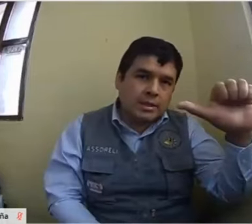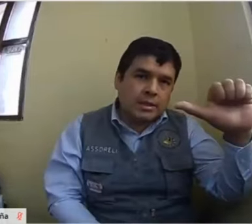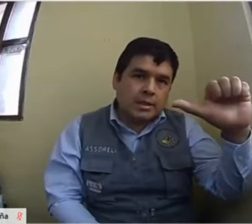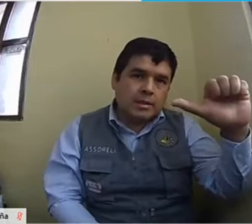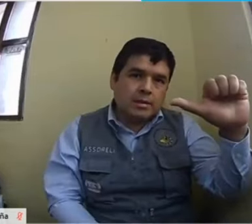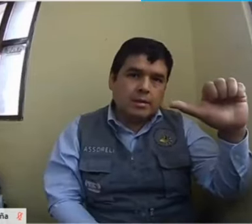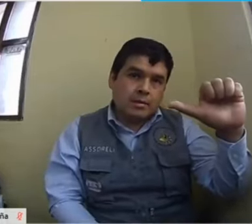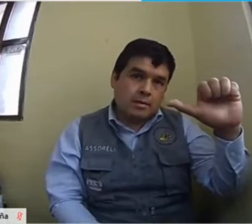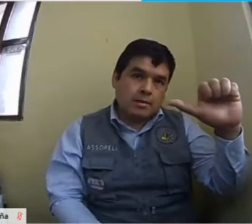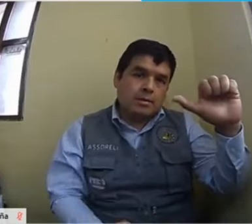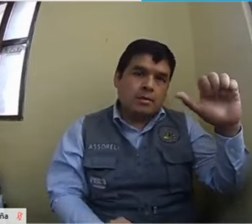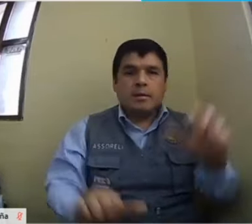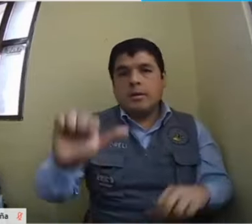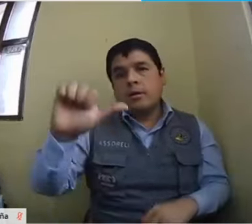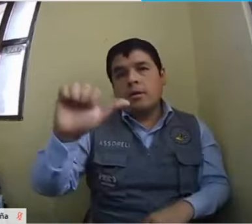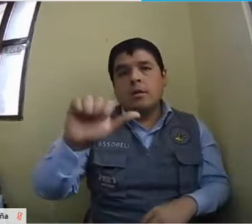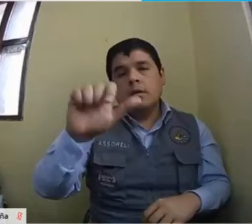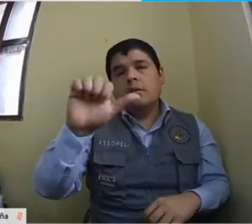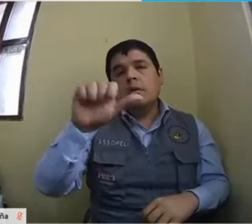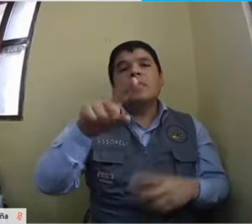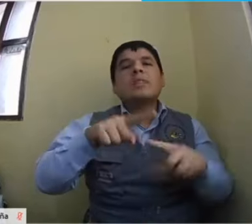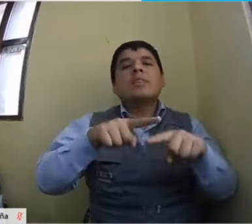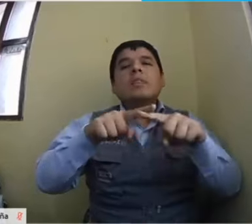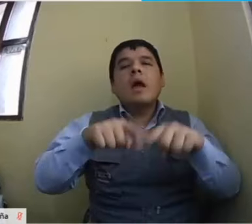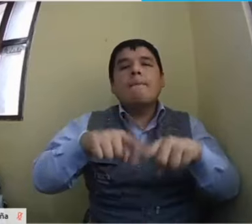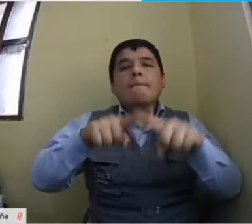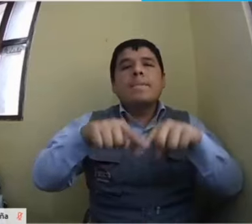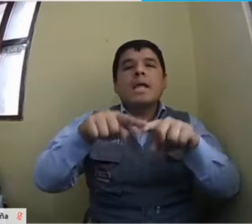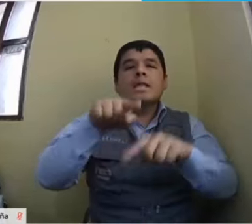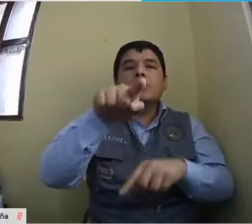la derecha o la izquierda, la mano dominante, la que ustedes utilicen más.